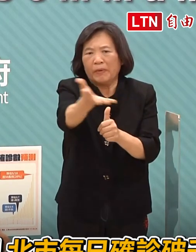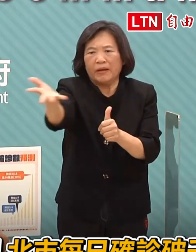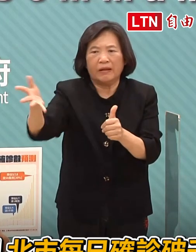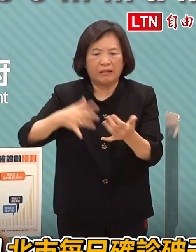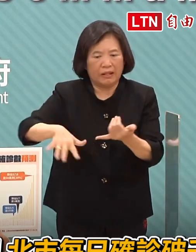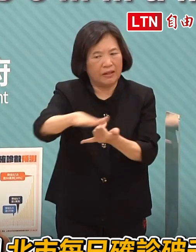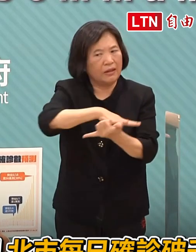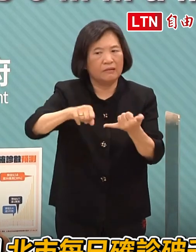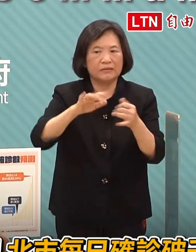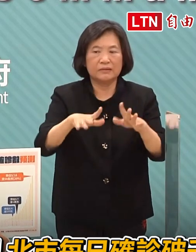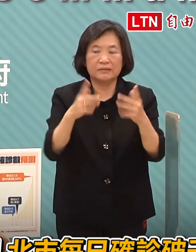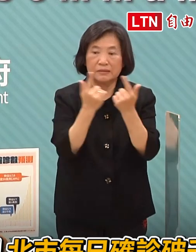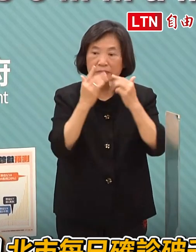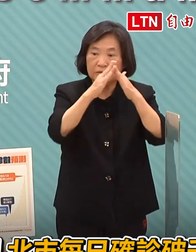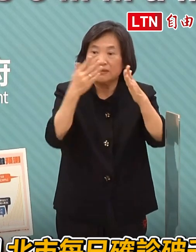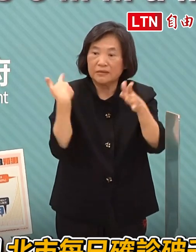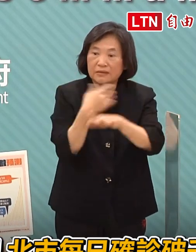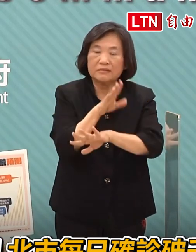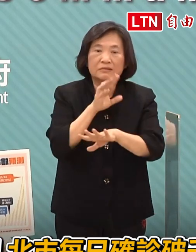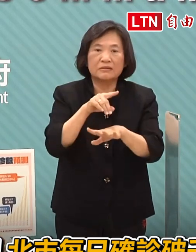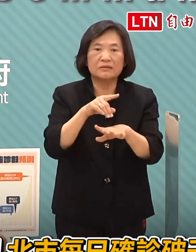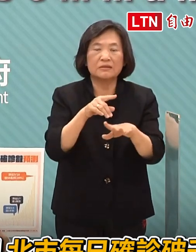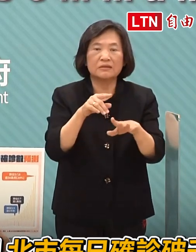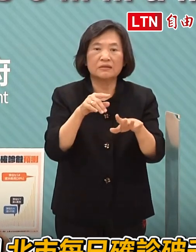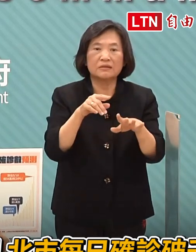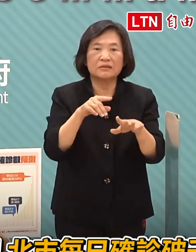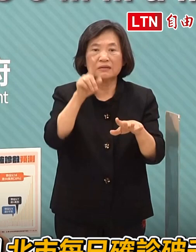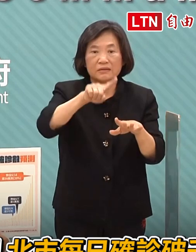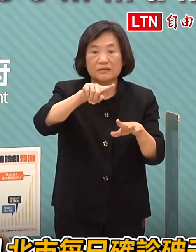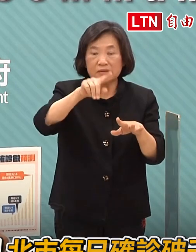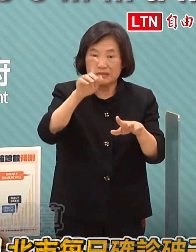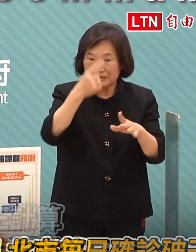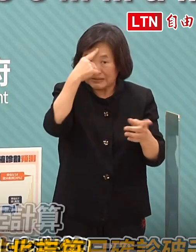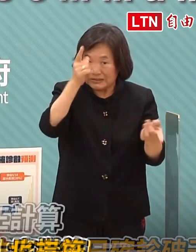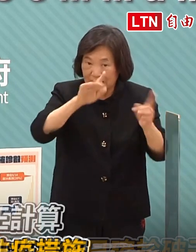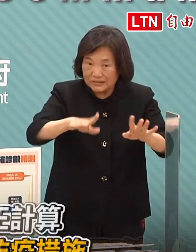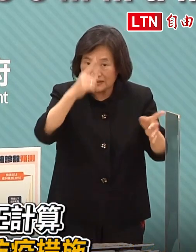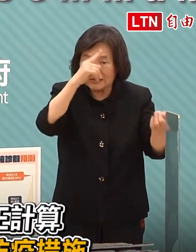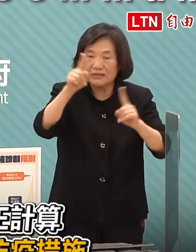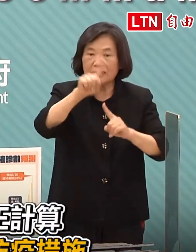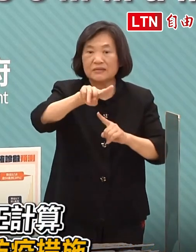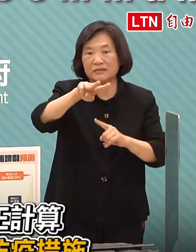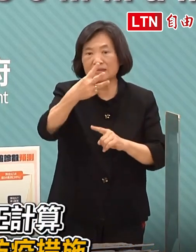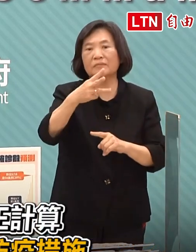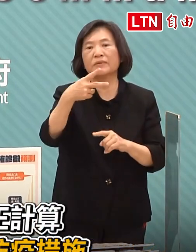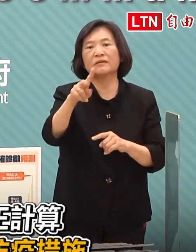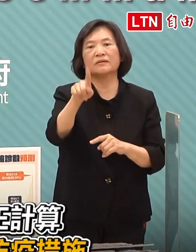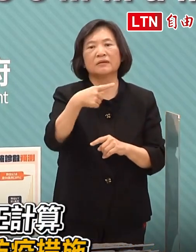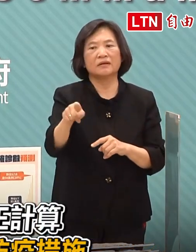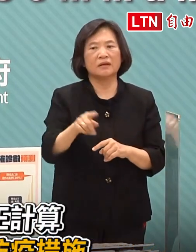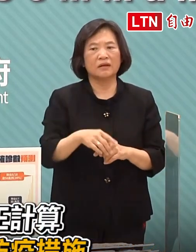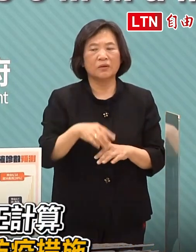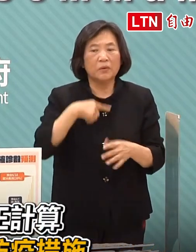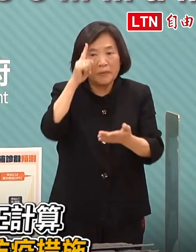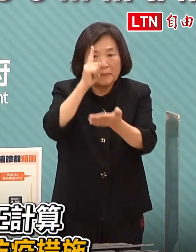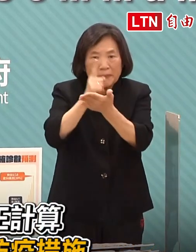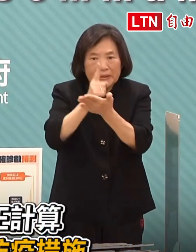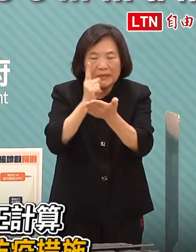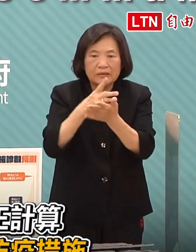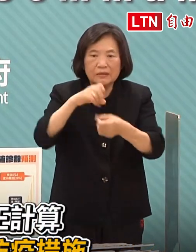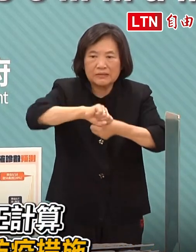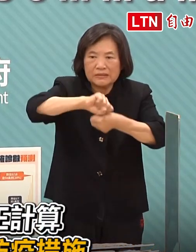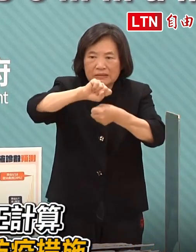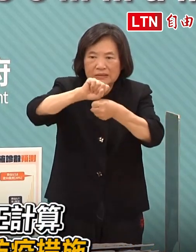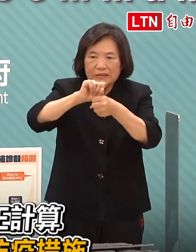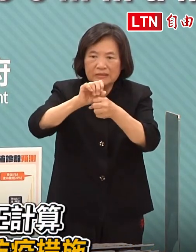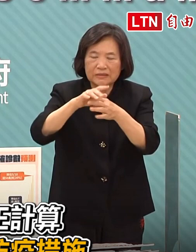且到今天已经台北市已经破千嘛，1000人了。我们把每天的这个数量哦填进去哦，那用